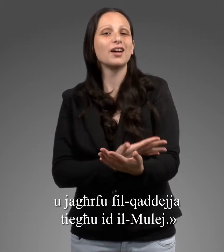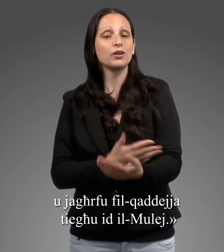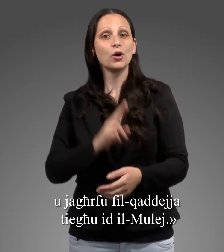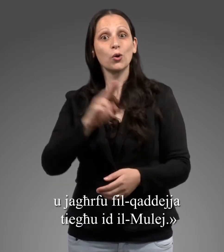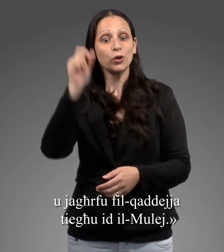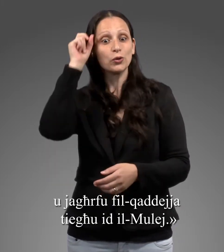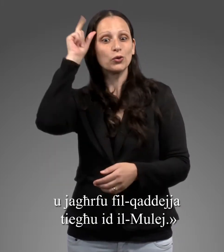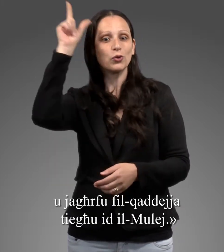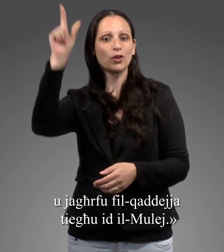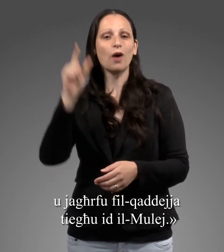tiegħu qit il-mulej.